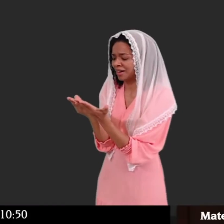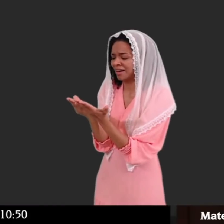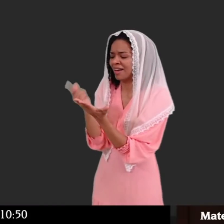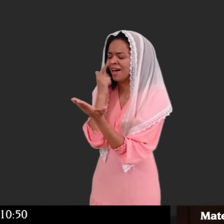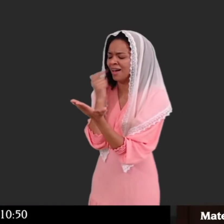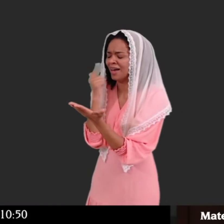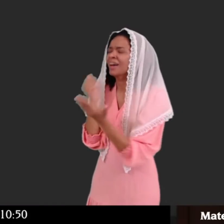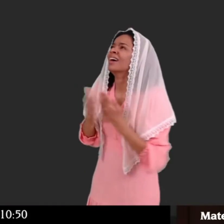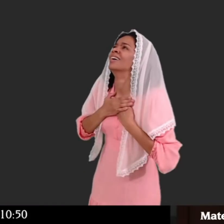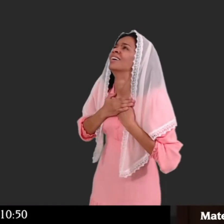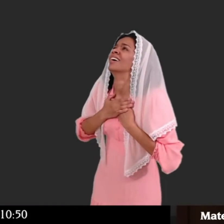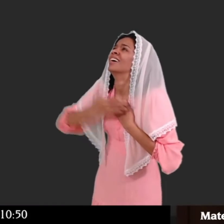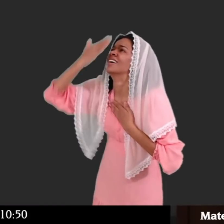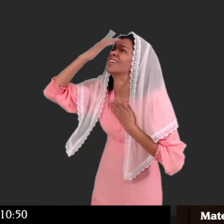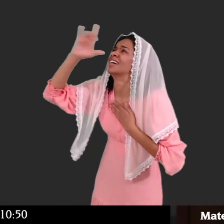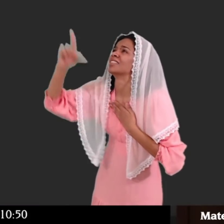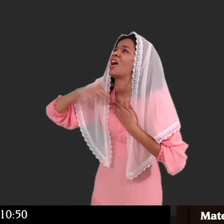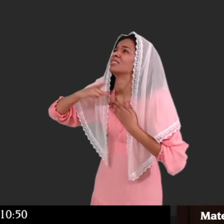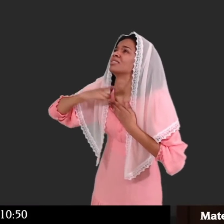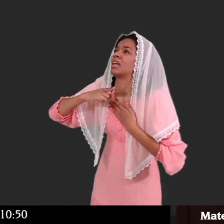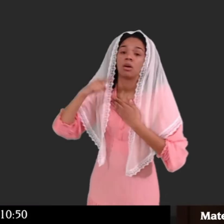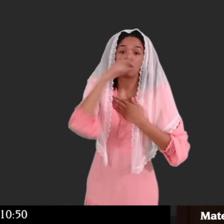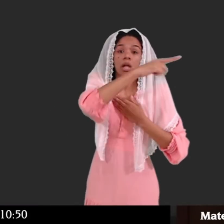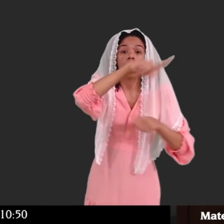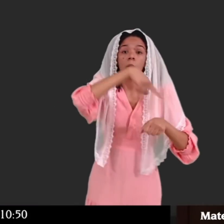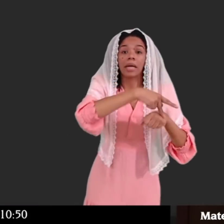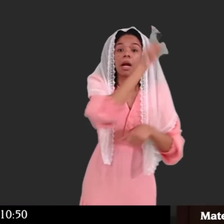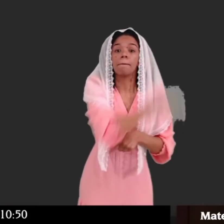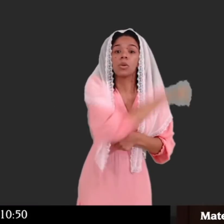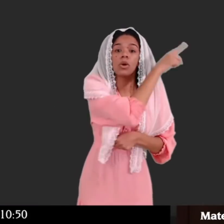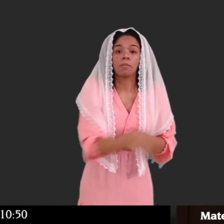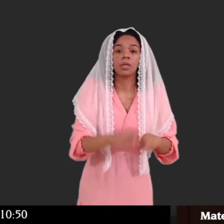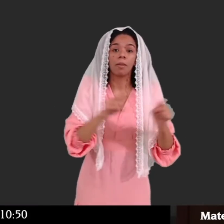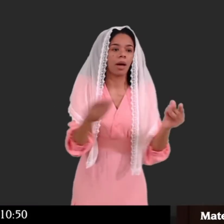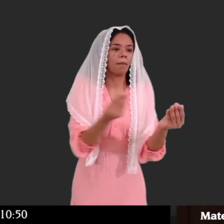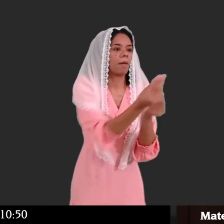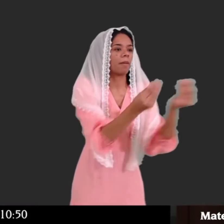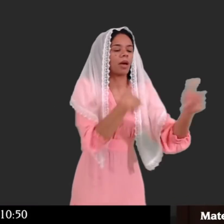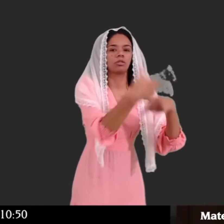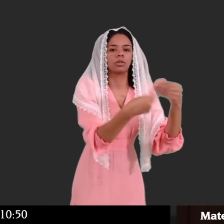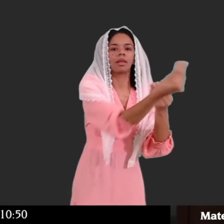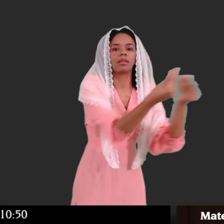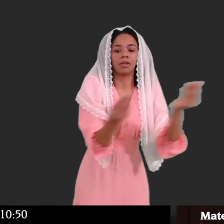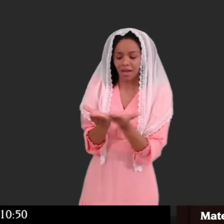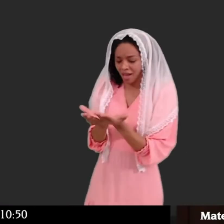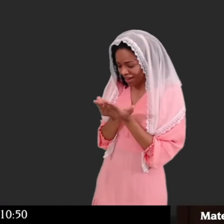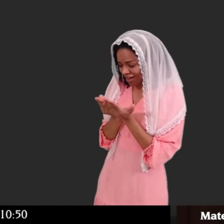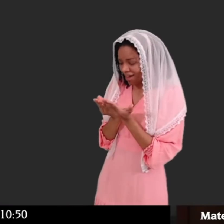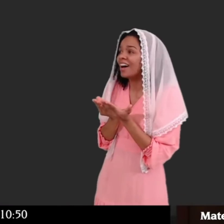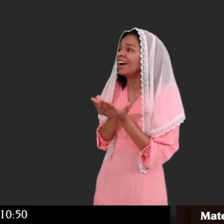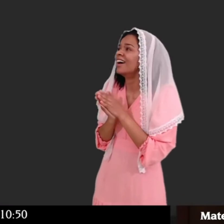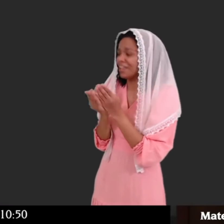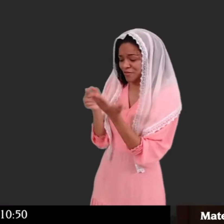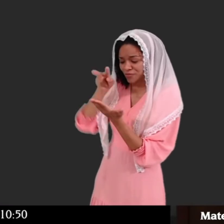chorar. Graças a Deus eu tenho uma Bíblia na minha mão, é minha Bíblia. Palavra de Deus,